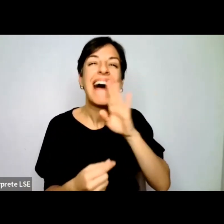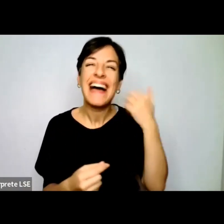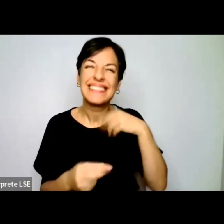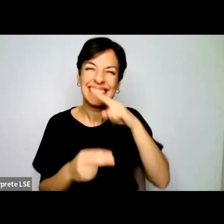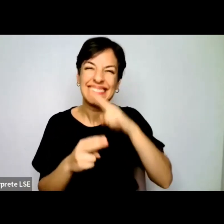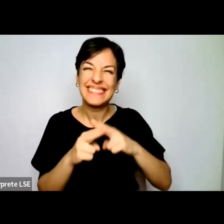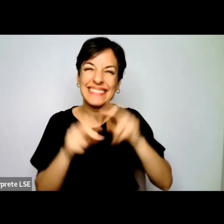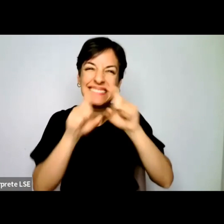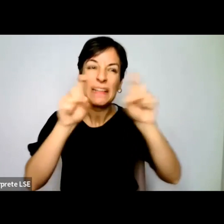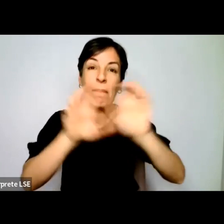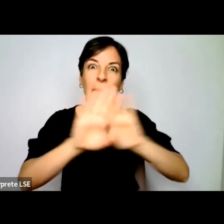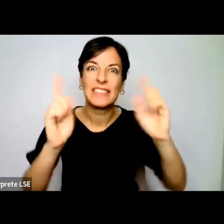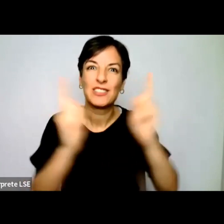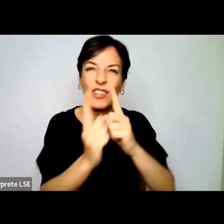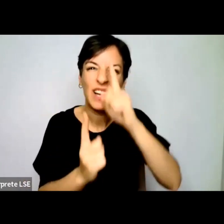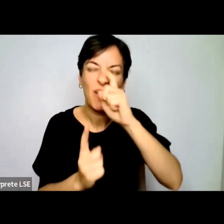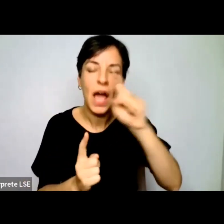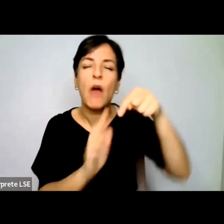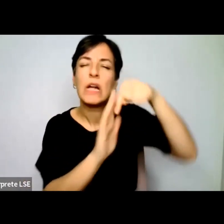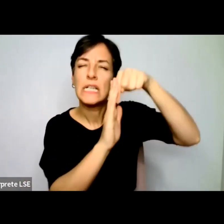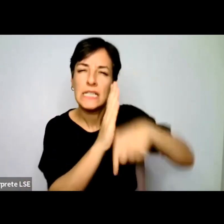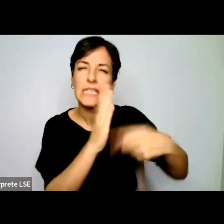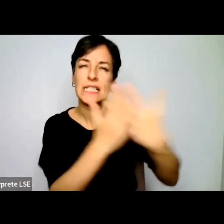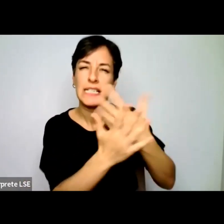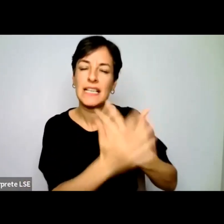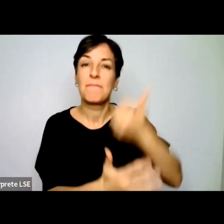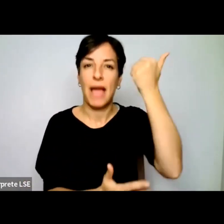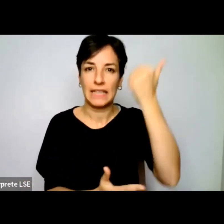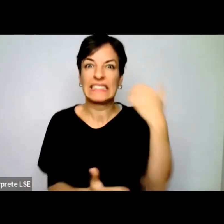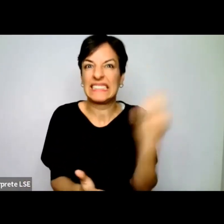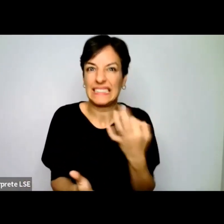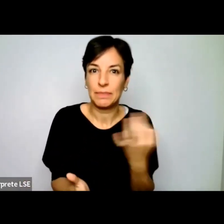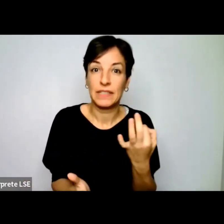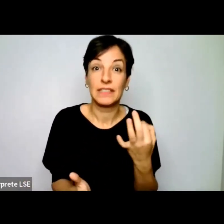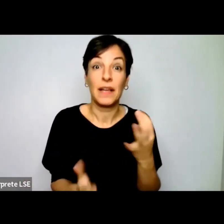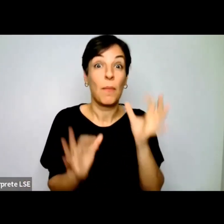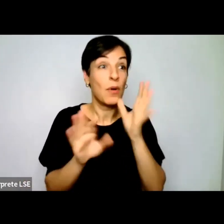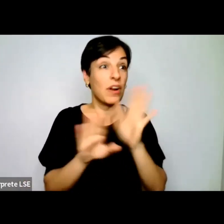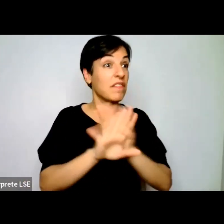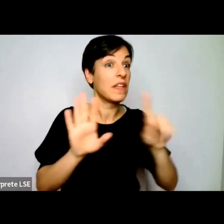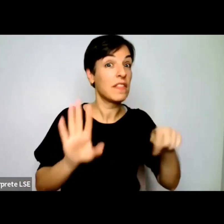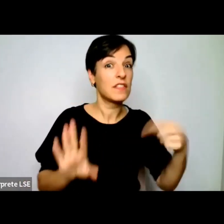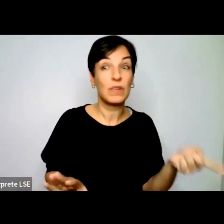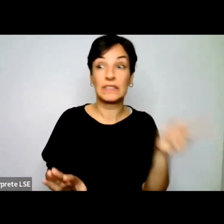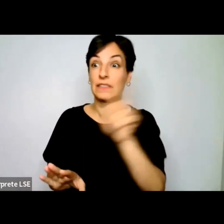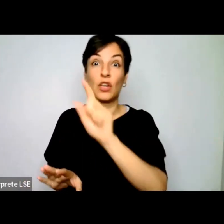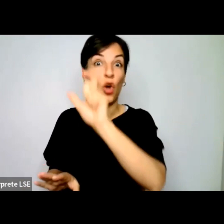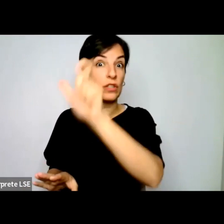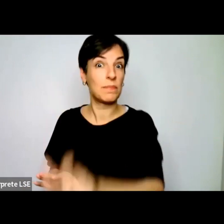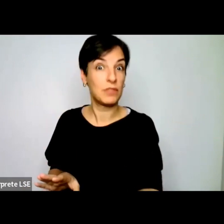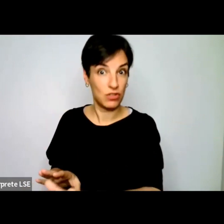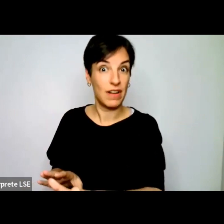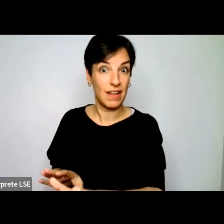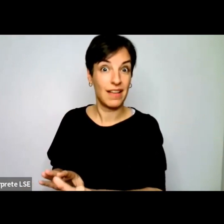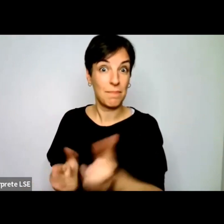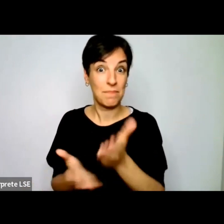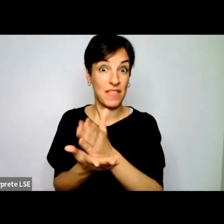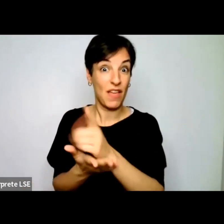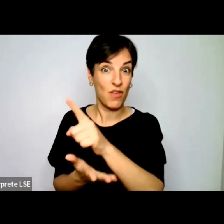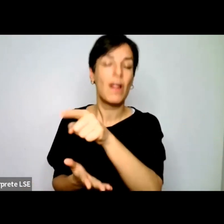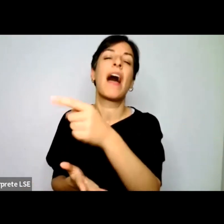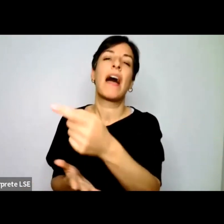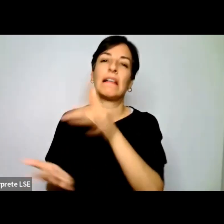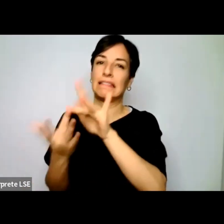que ha pasado. Sobre todo porque el siguiente paso va a ser contactar con la parte o con las partes solicitadas.